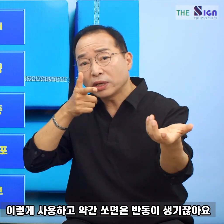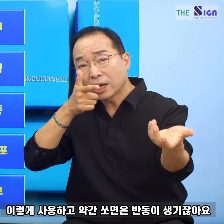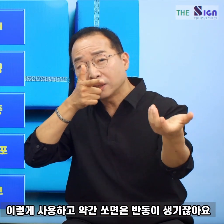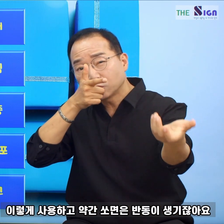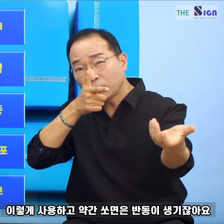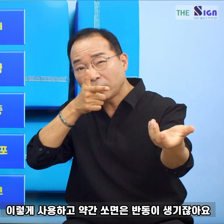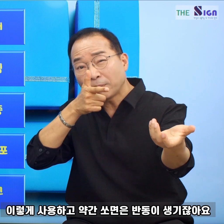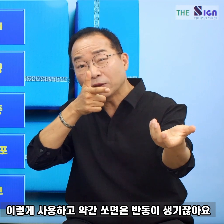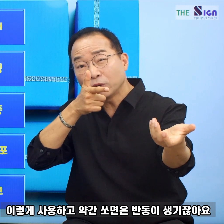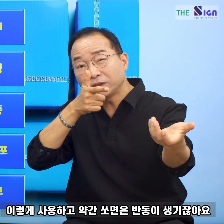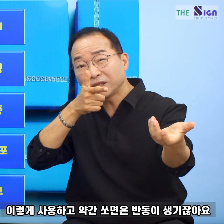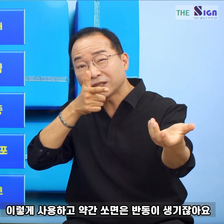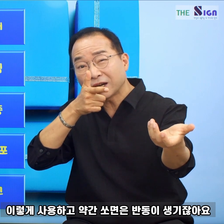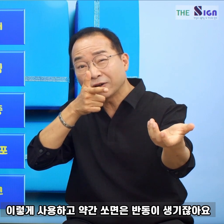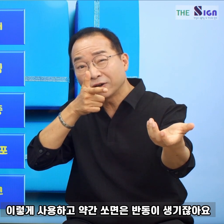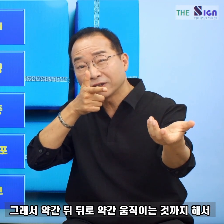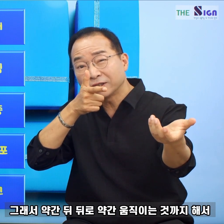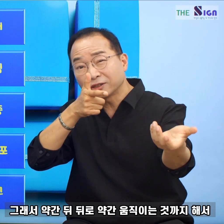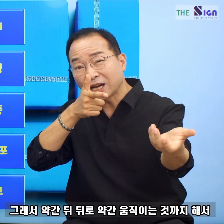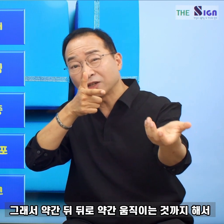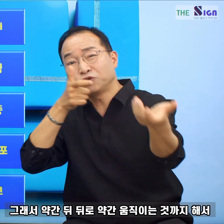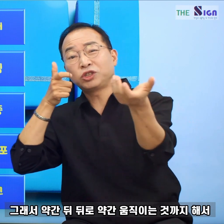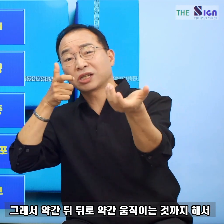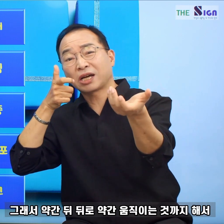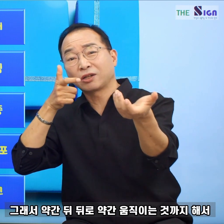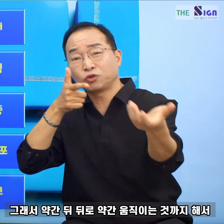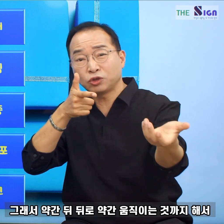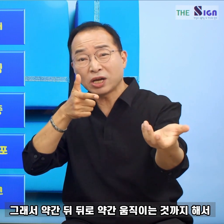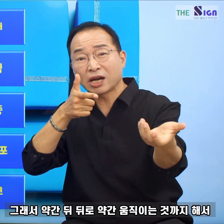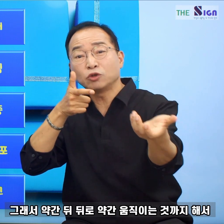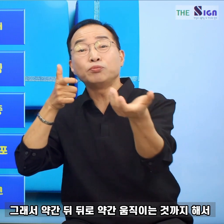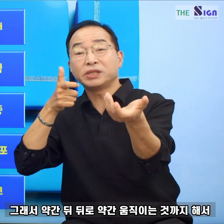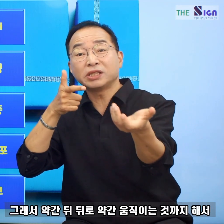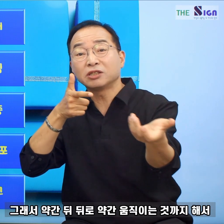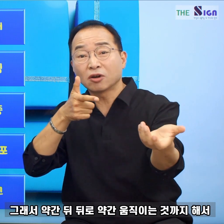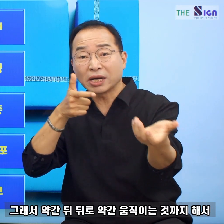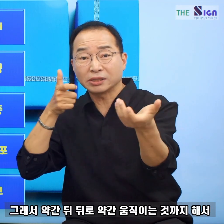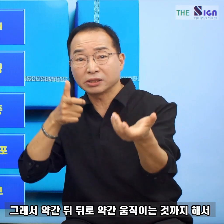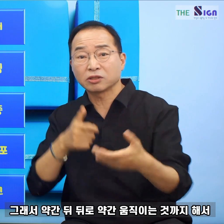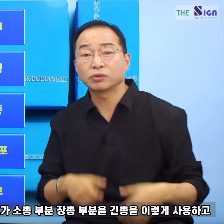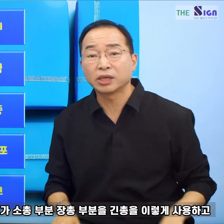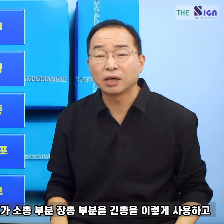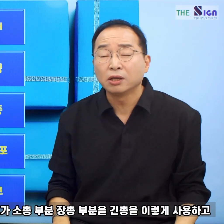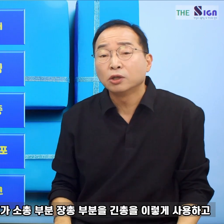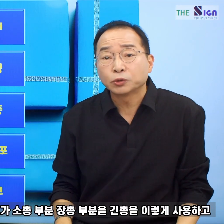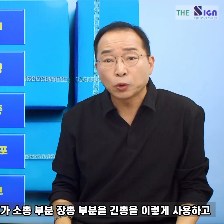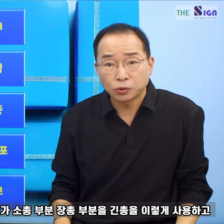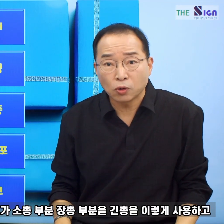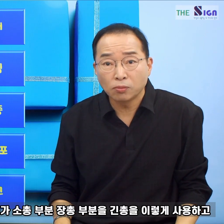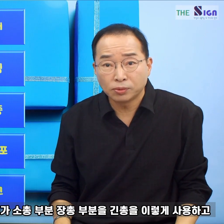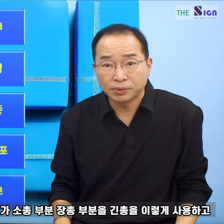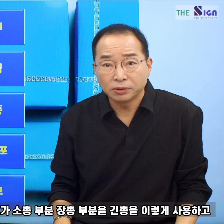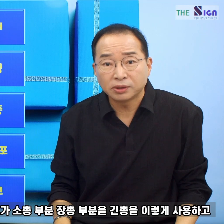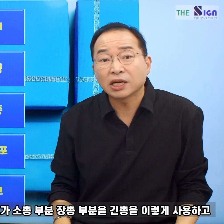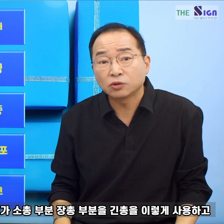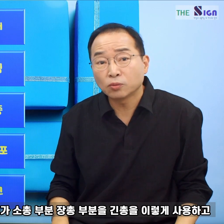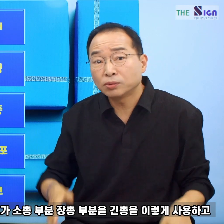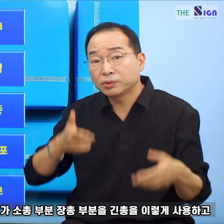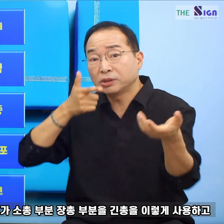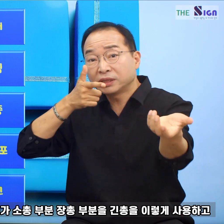약간 쏘면은 반동이 생기잖아요. 그래서 약간 뒤로 약간 움직이는 것까지 해서 우리가 소총 부분, 장총 부분을, 긴